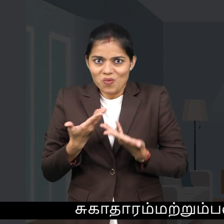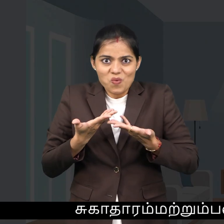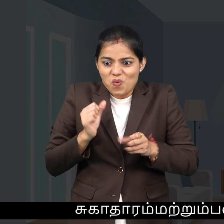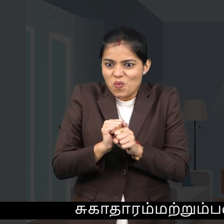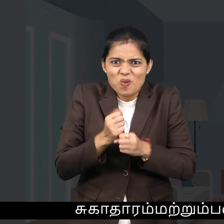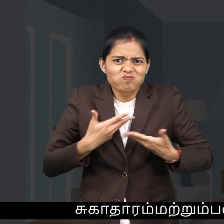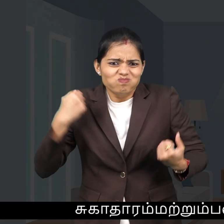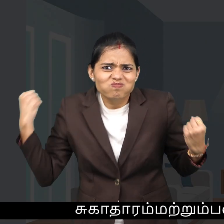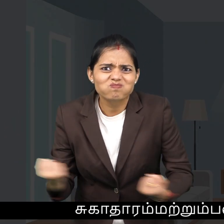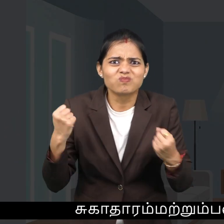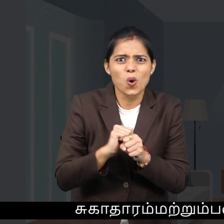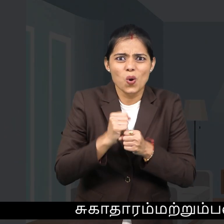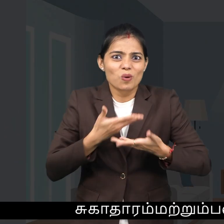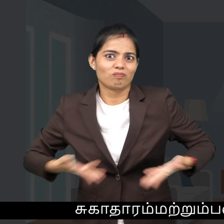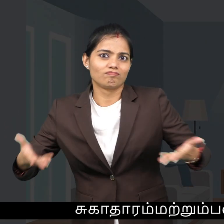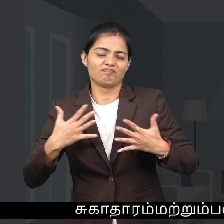முக்கியமானவை.